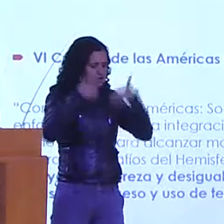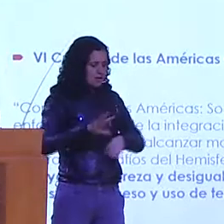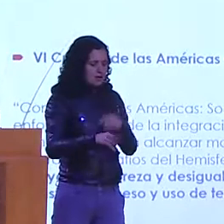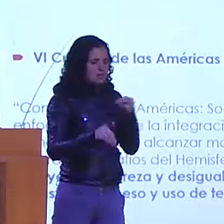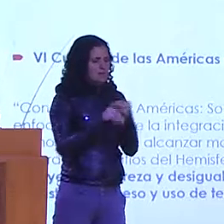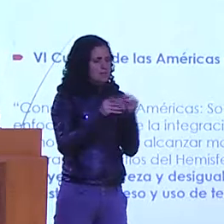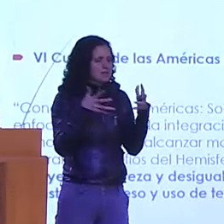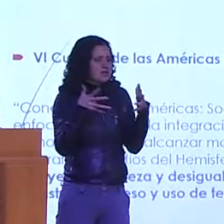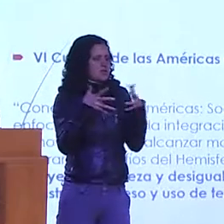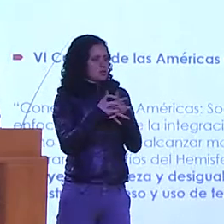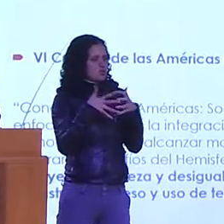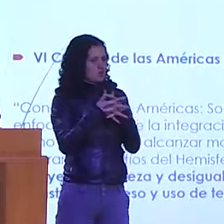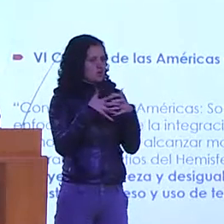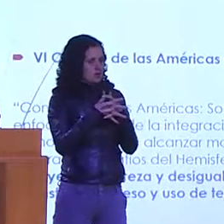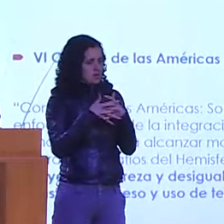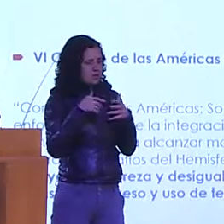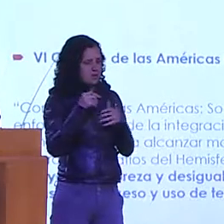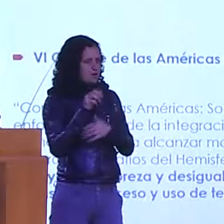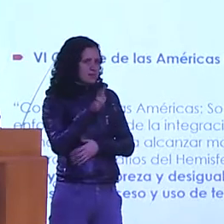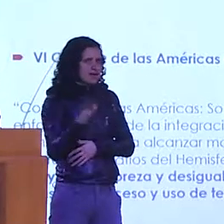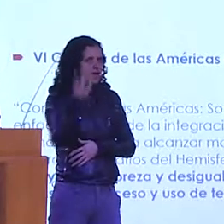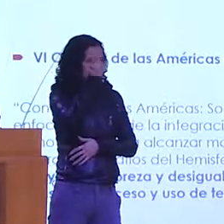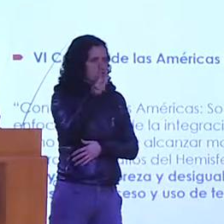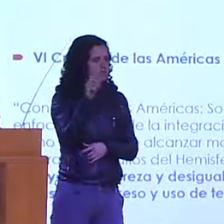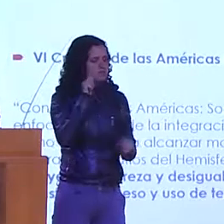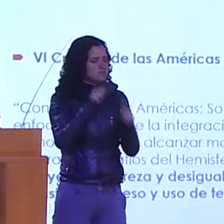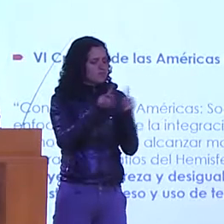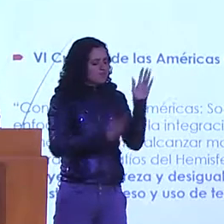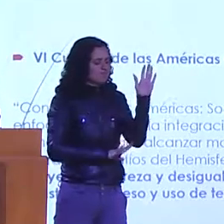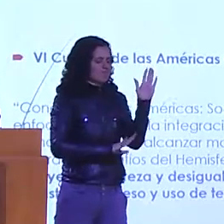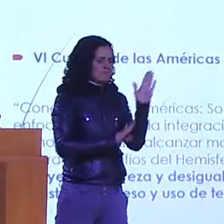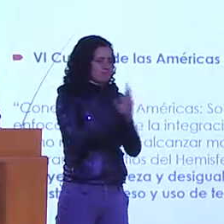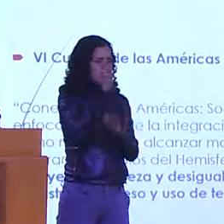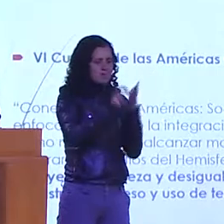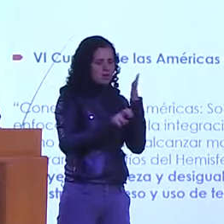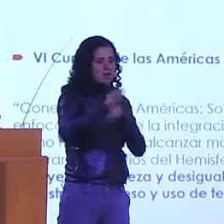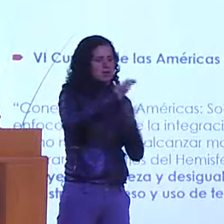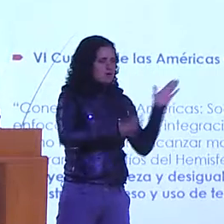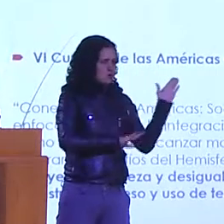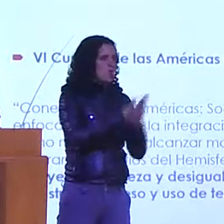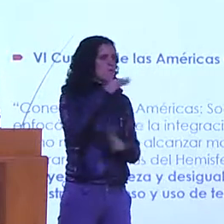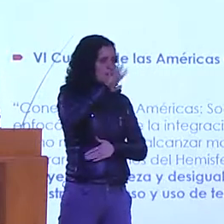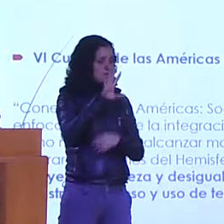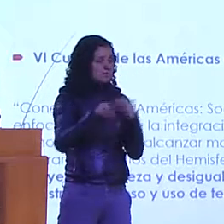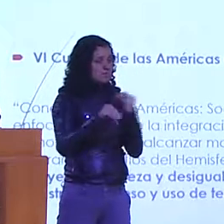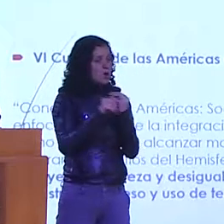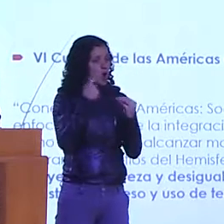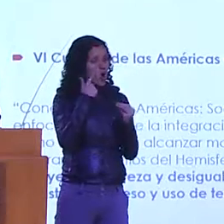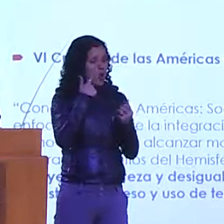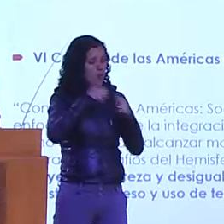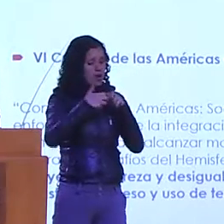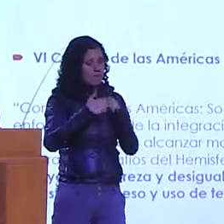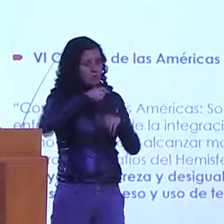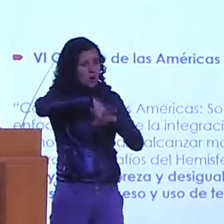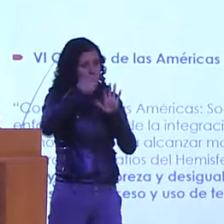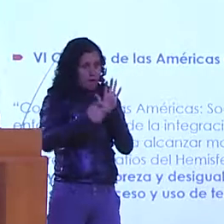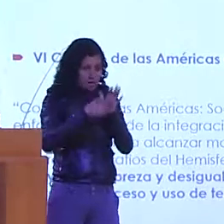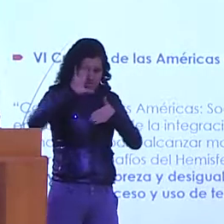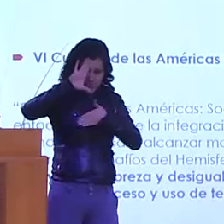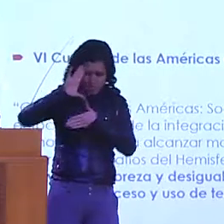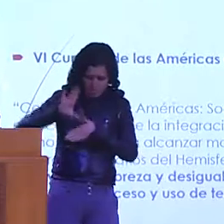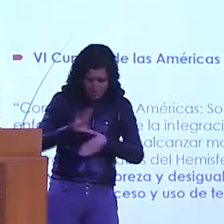regional como un medio para alcanzar los mayores niveles de desarrollo y superar los desafíos que tiene toda América en